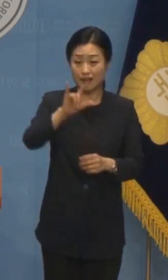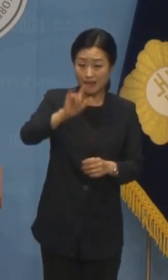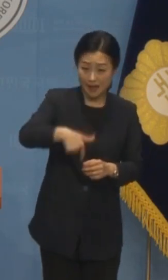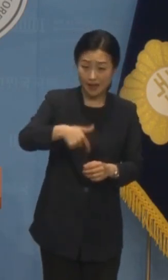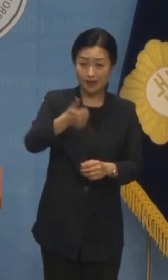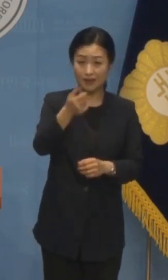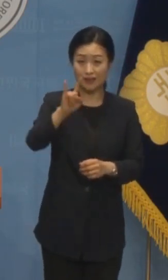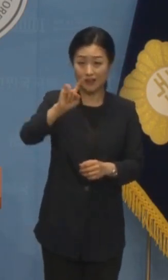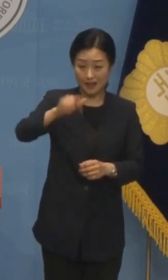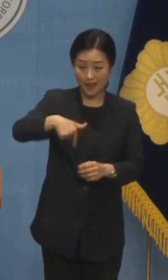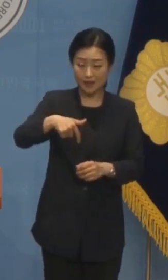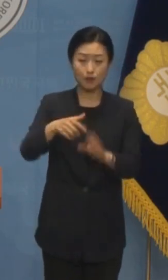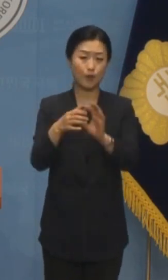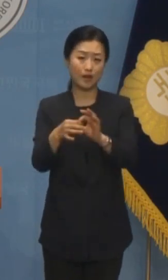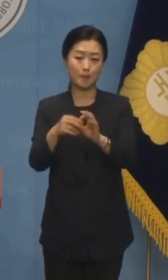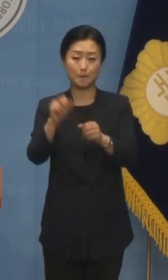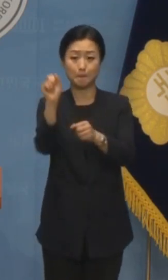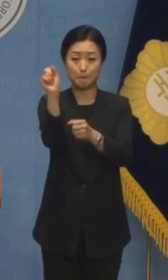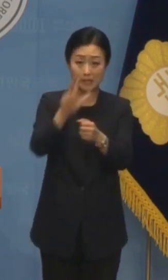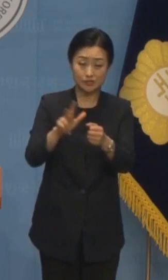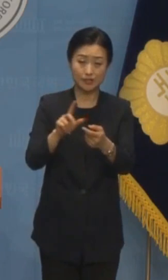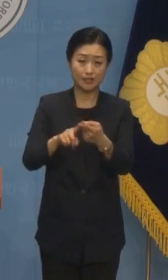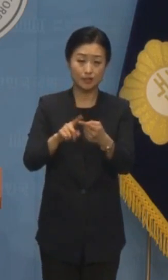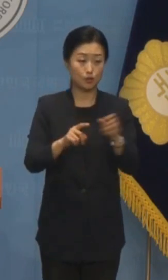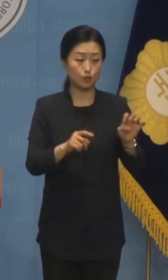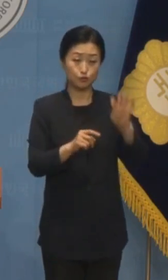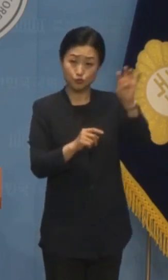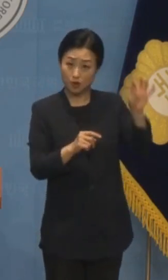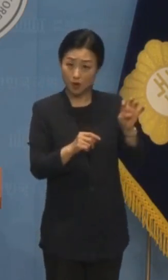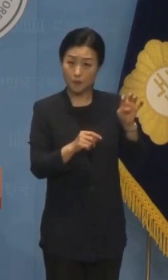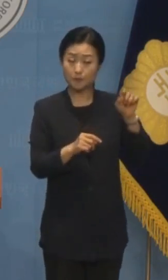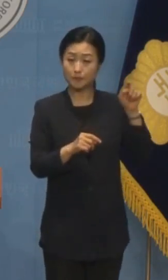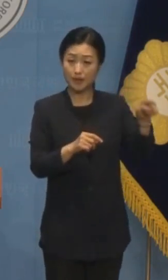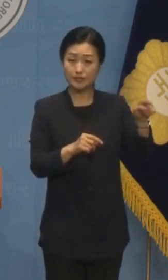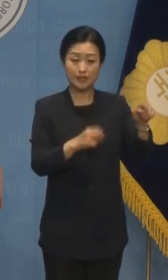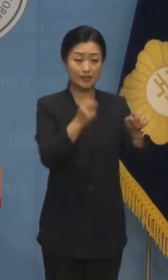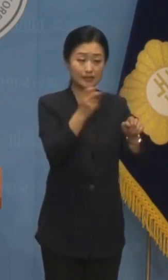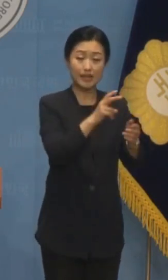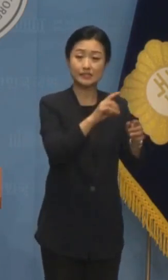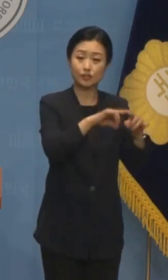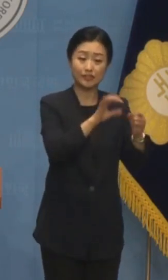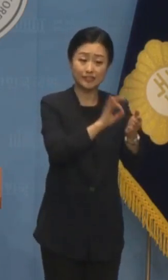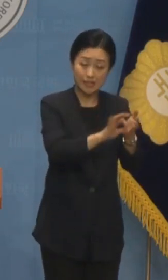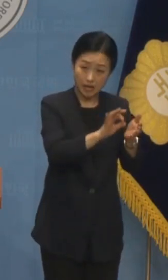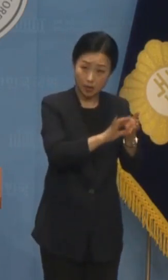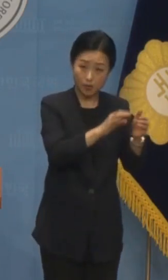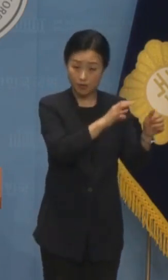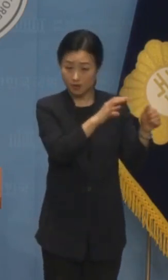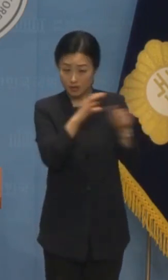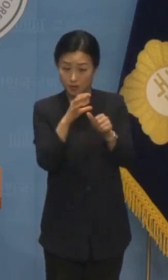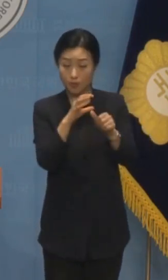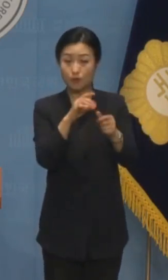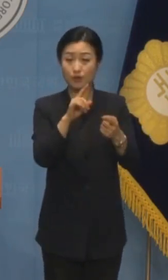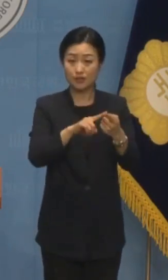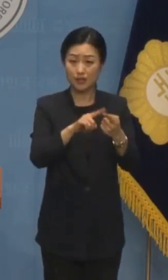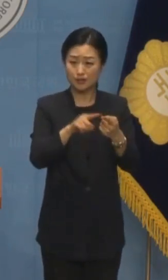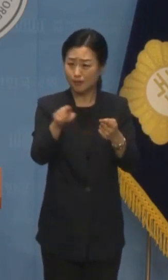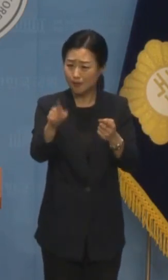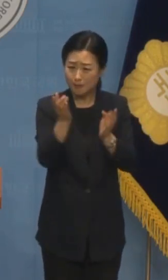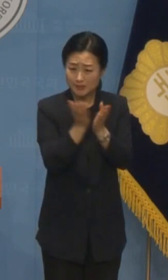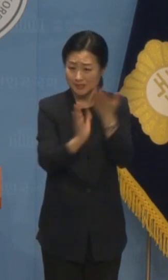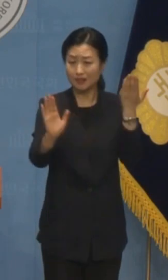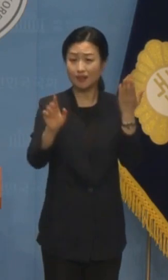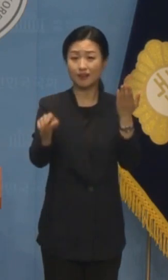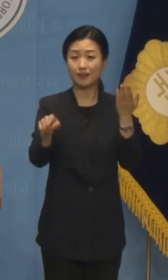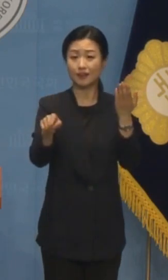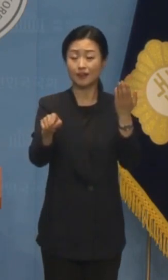반생태적인 문제는 차치한다 하더라도 유럽연합의 텍소노미에서 재생에너지로 분류되기 위한 까다로운 조건을 만족할 수 없는